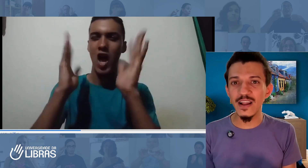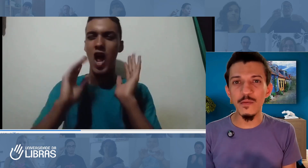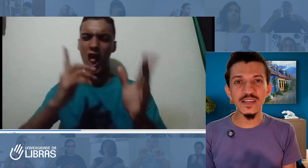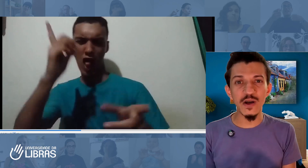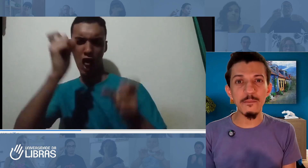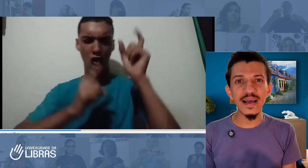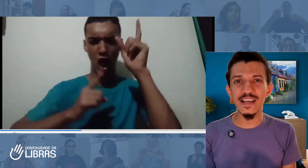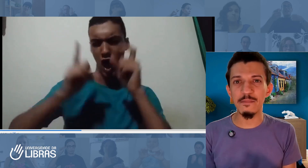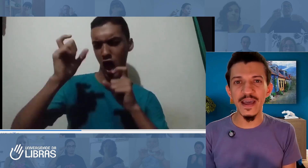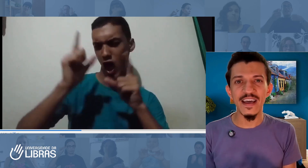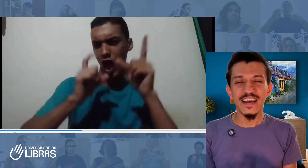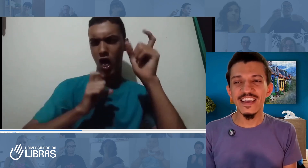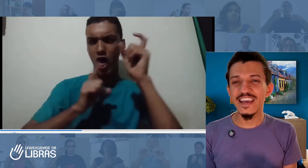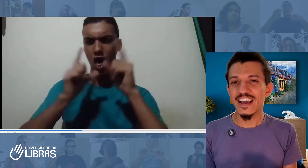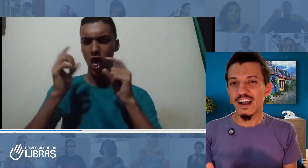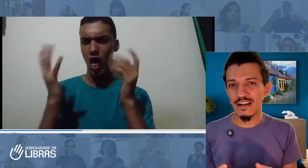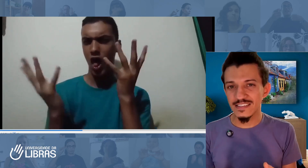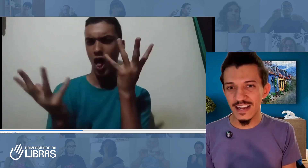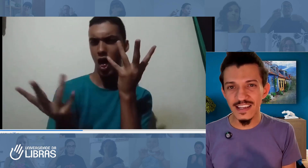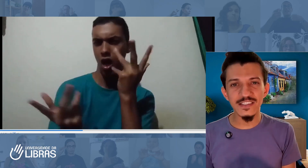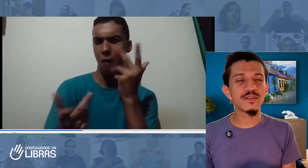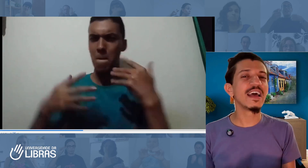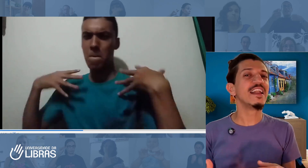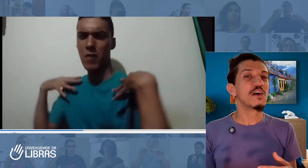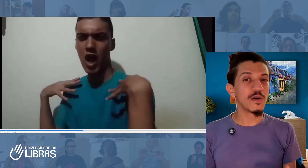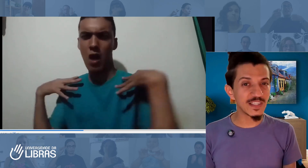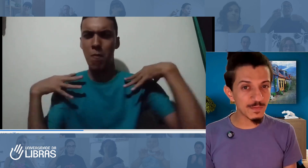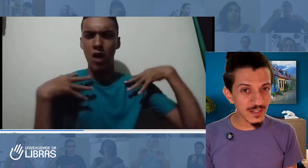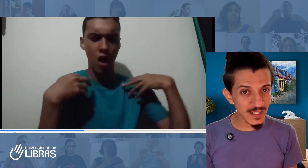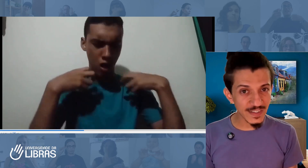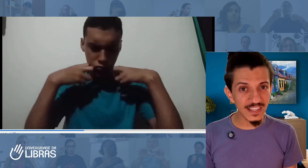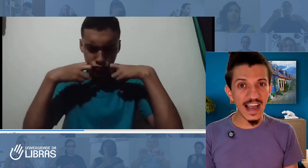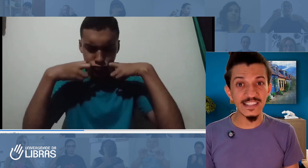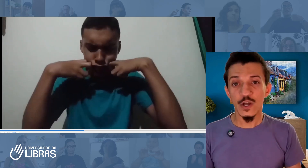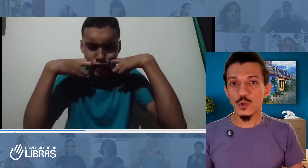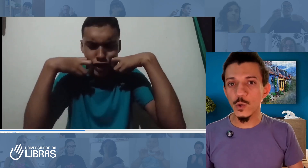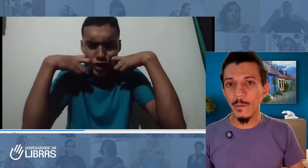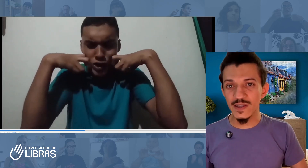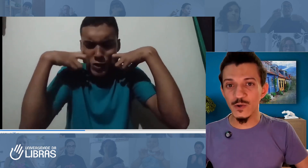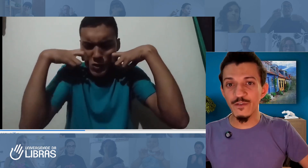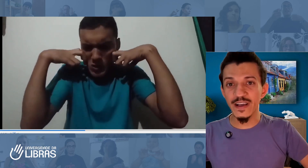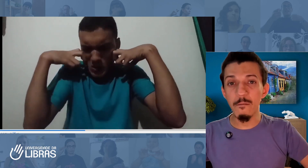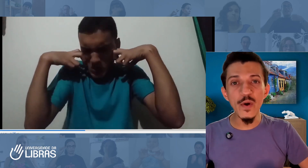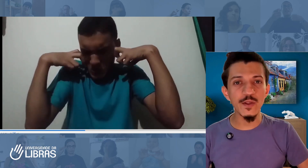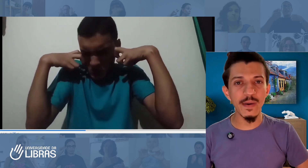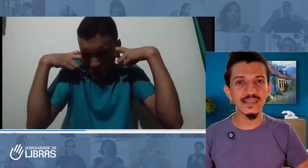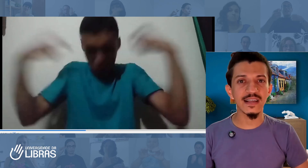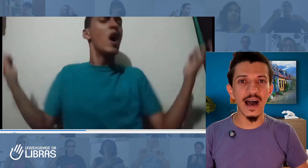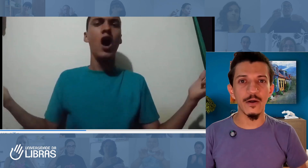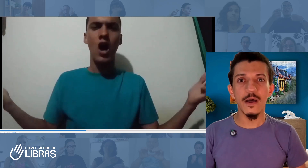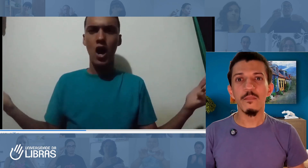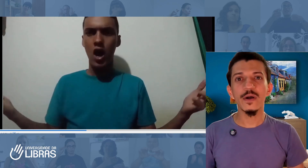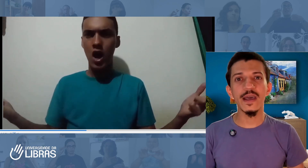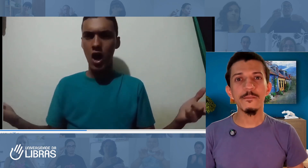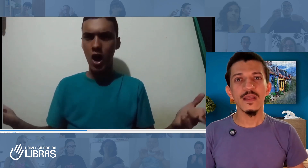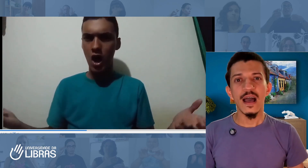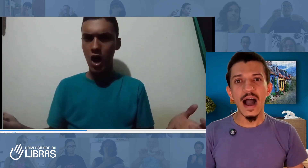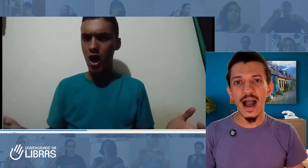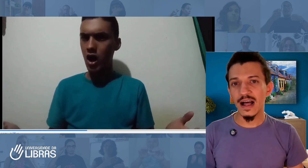começou a perceber que, com a sinalização dele, com as expressões faciais, tudo passou a ficar muito mais claro, porque toda